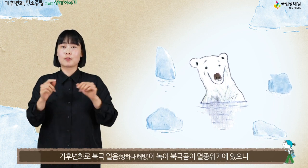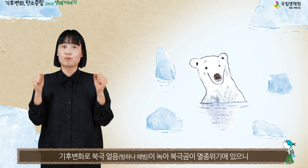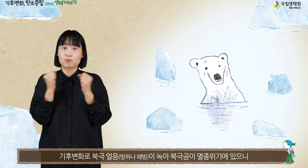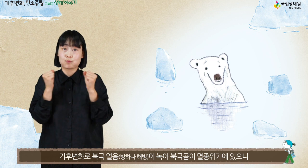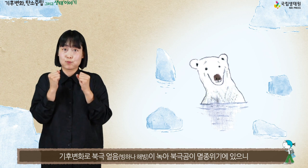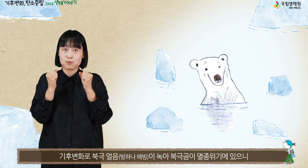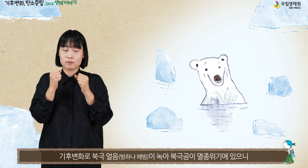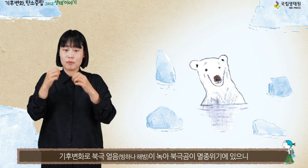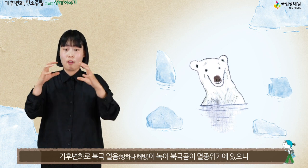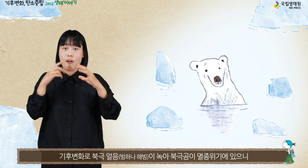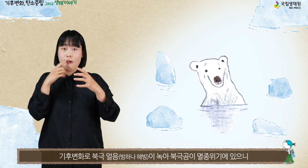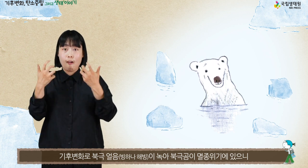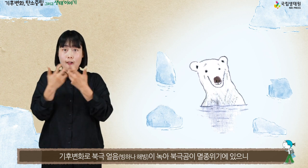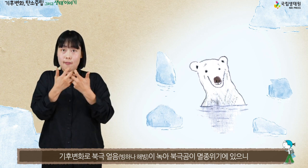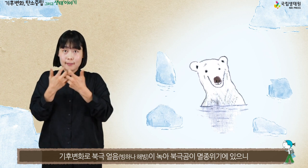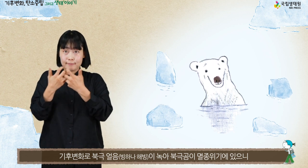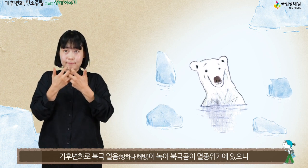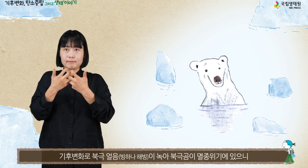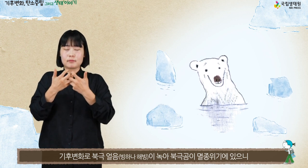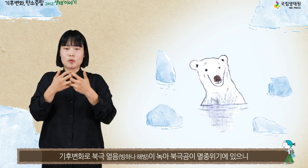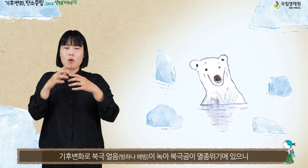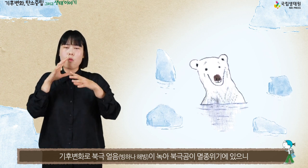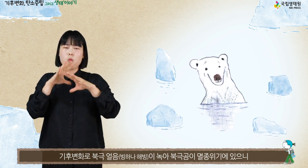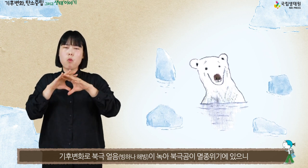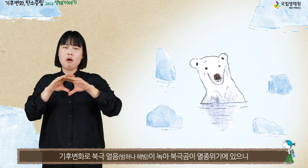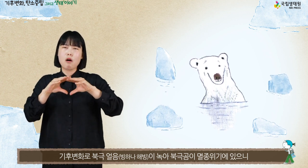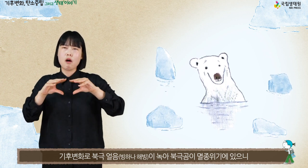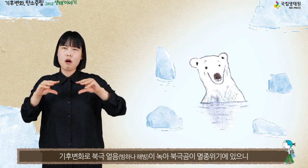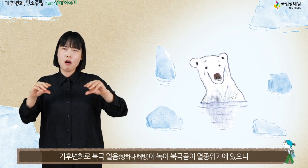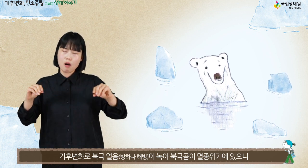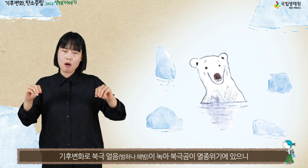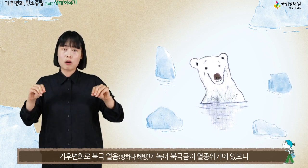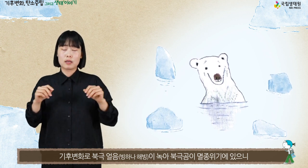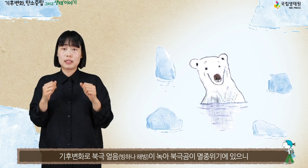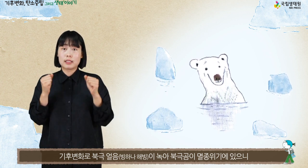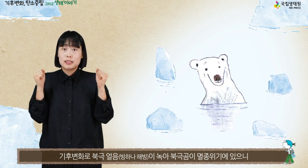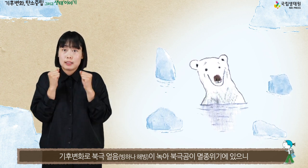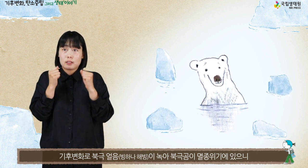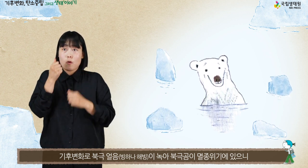기후변화로 북극 얼음이 녹아 북극곰이 멸종 위기에 있으니